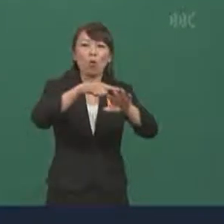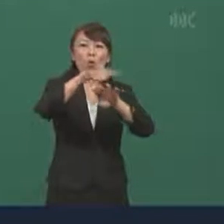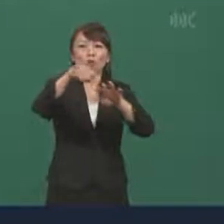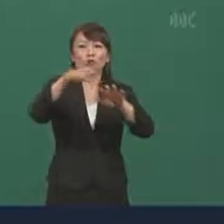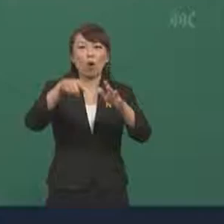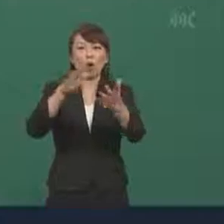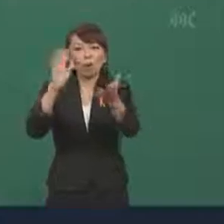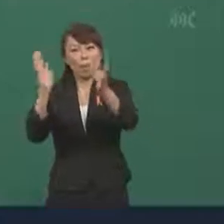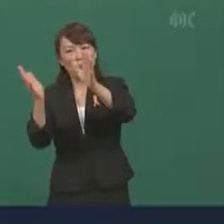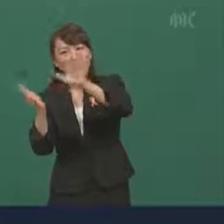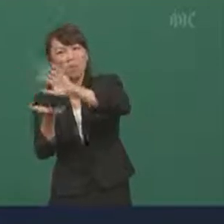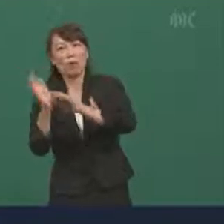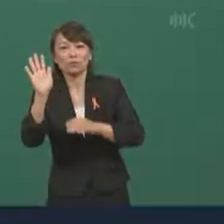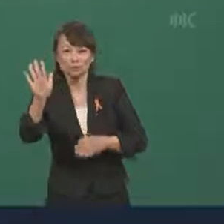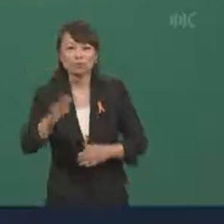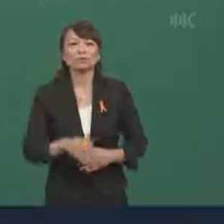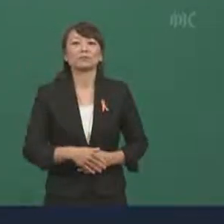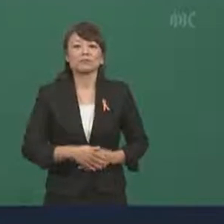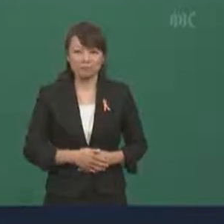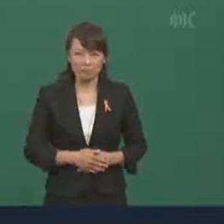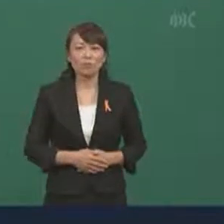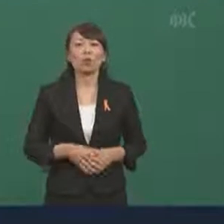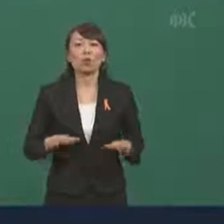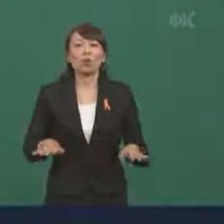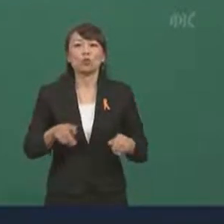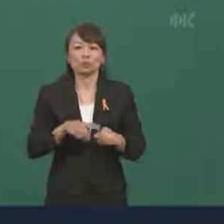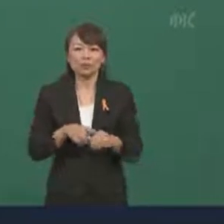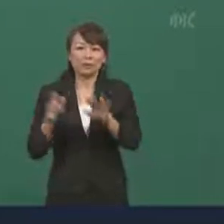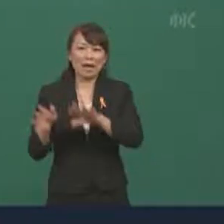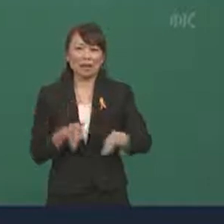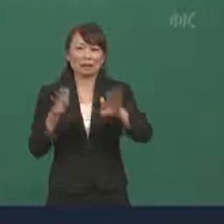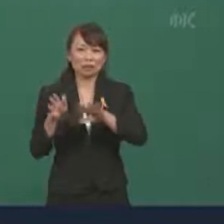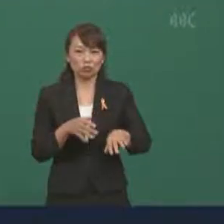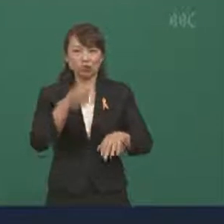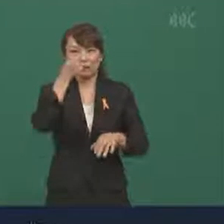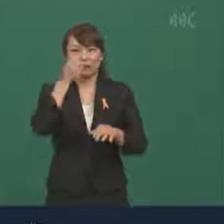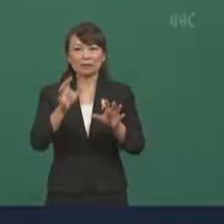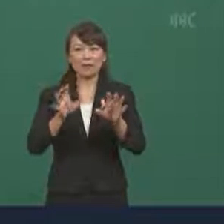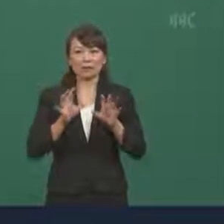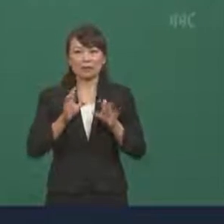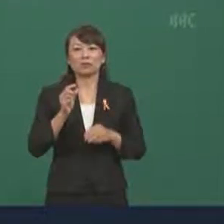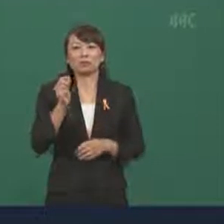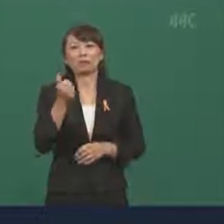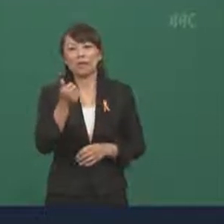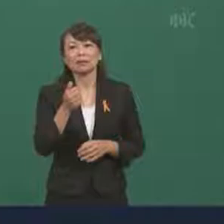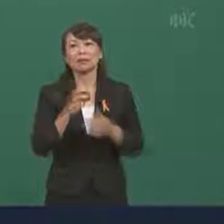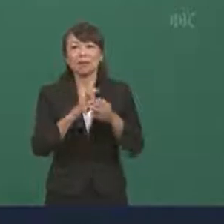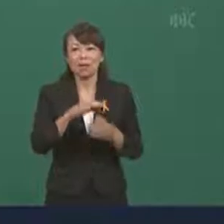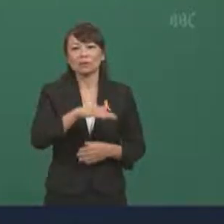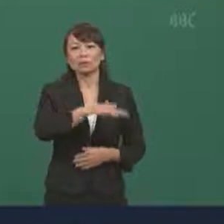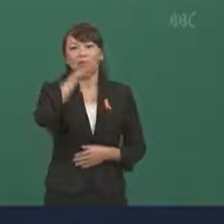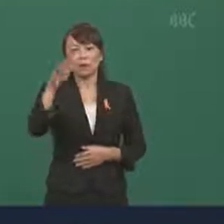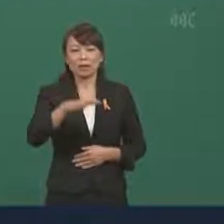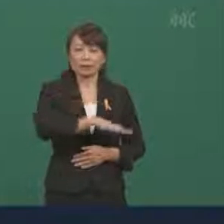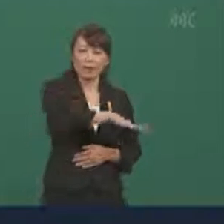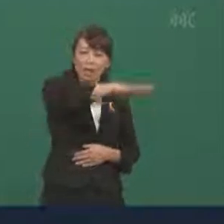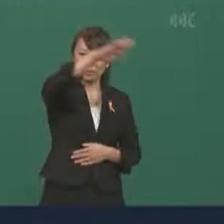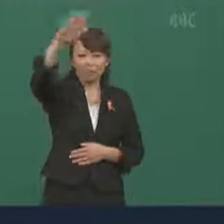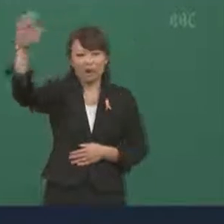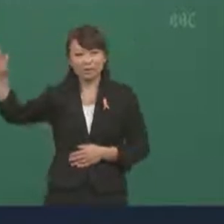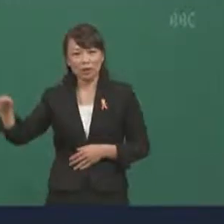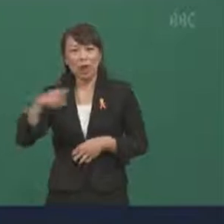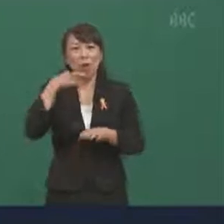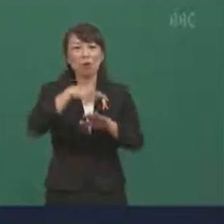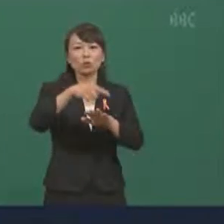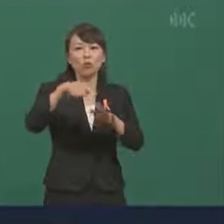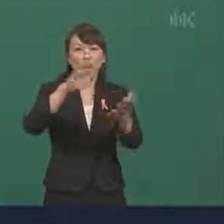腹麓へと紅葉が進んでいきます。今年は台風の被害も少なく、山一面の